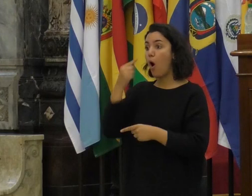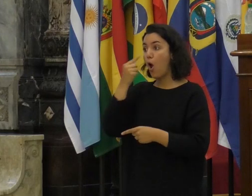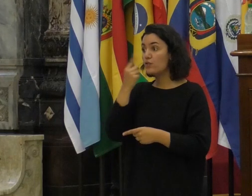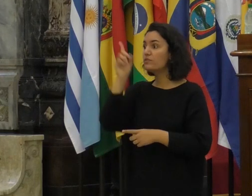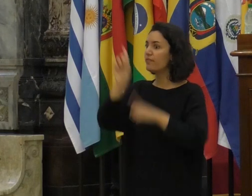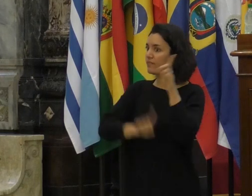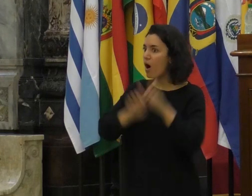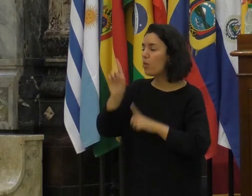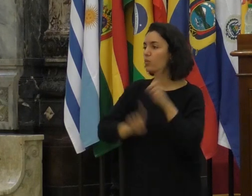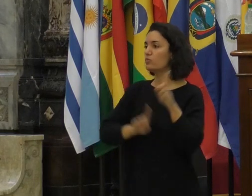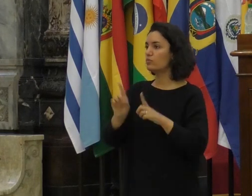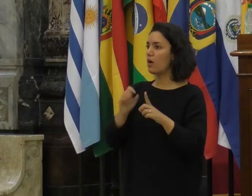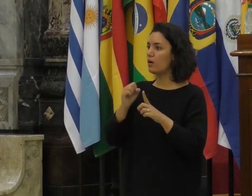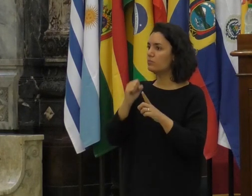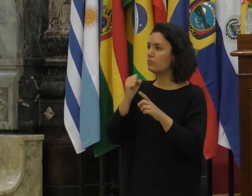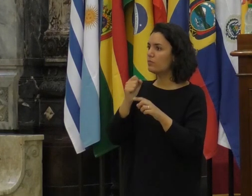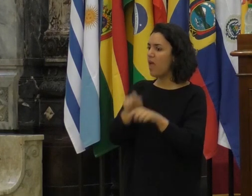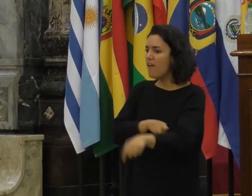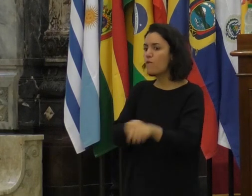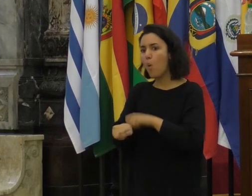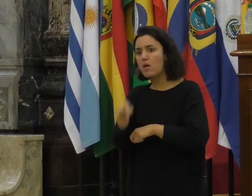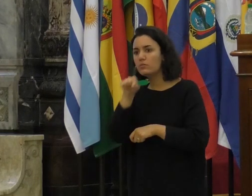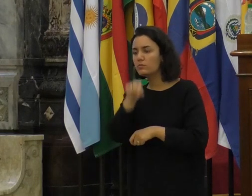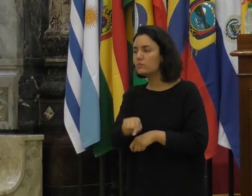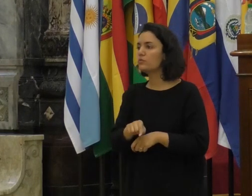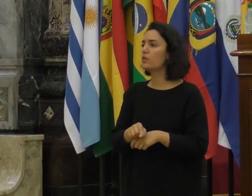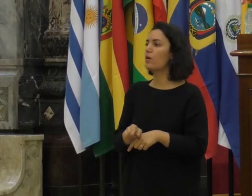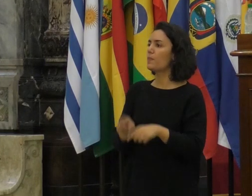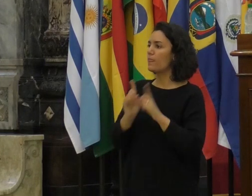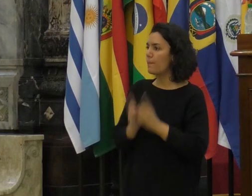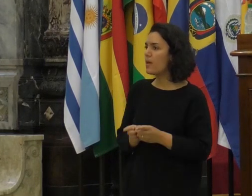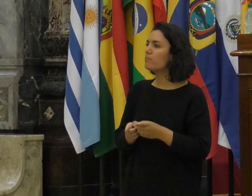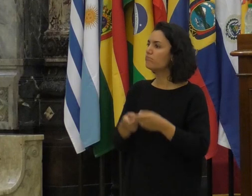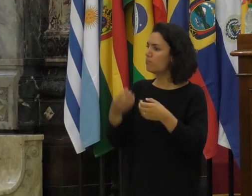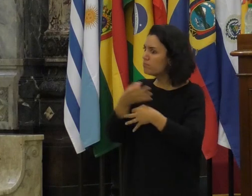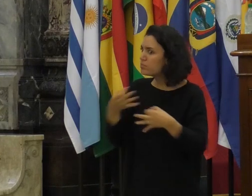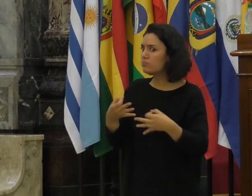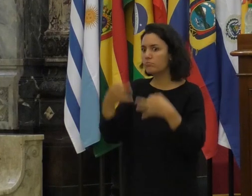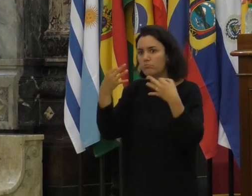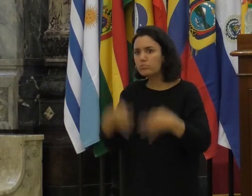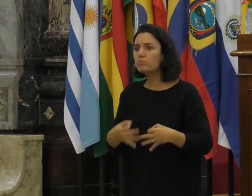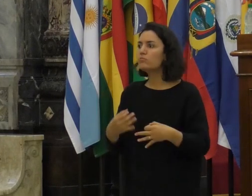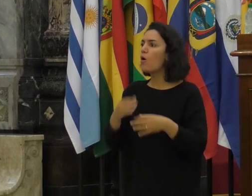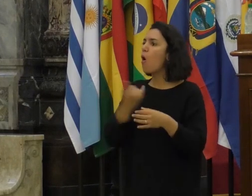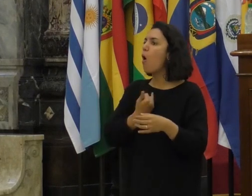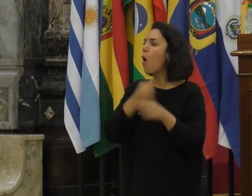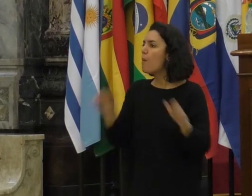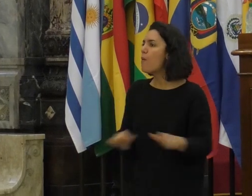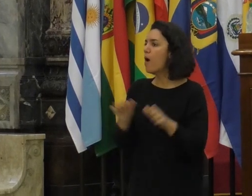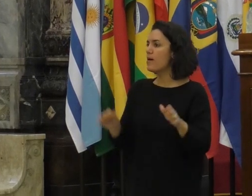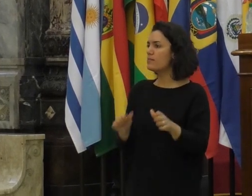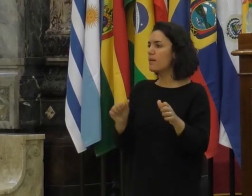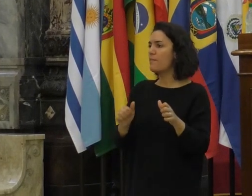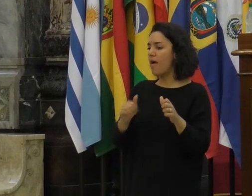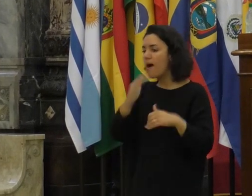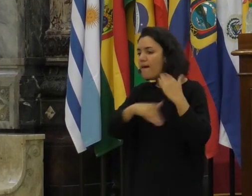sus esfuerzos y con la legitimidad que siempre la ha acompañado para construir una psicología